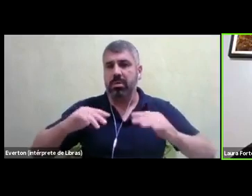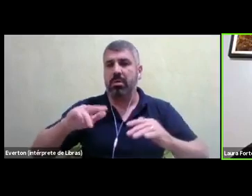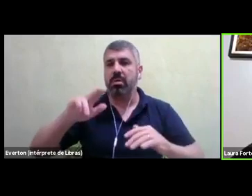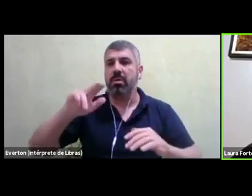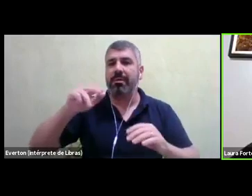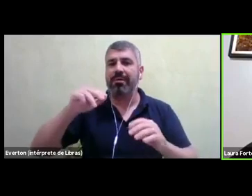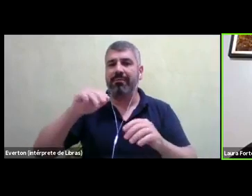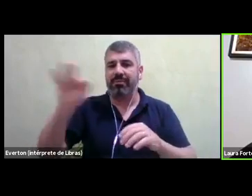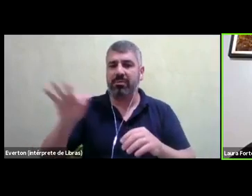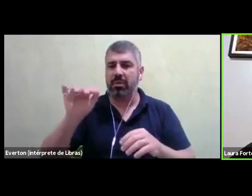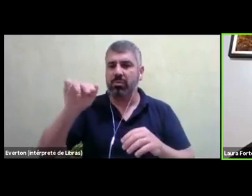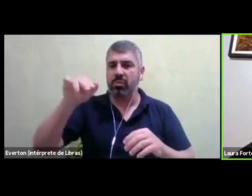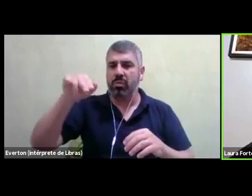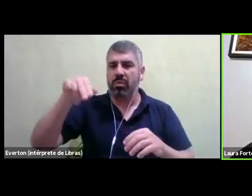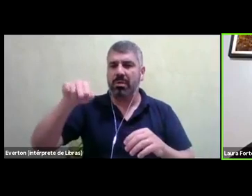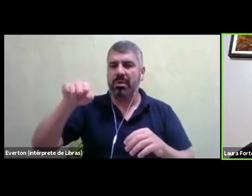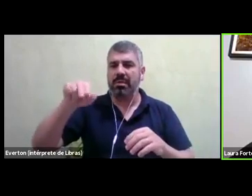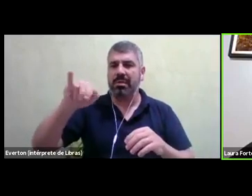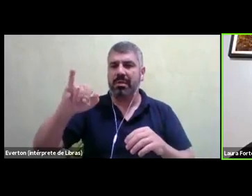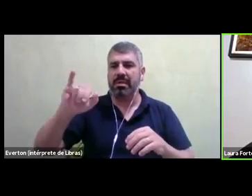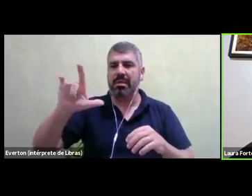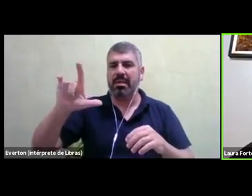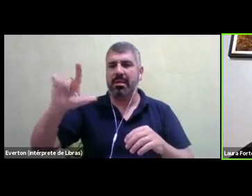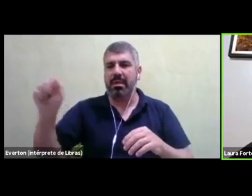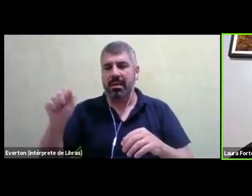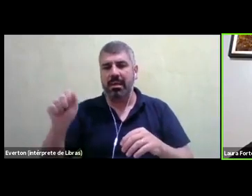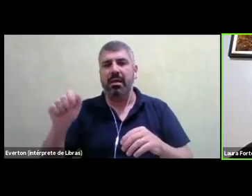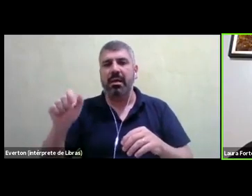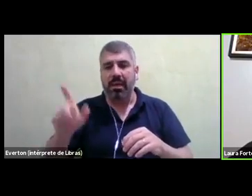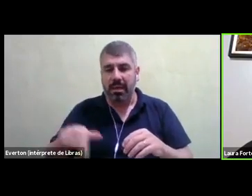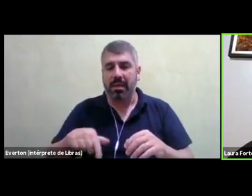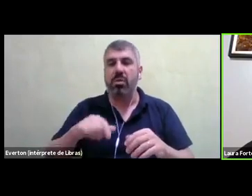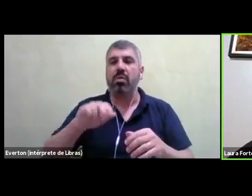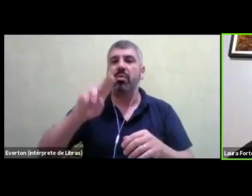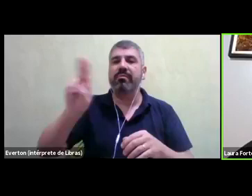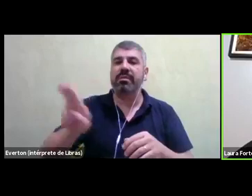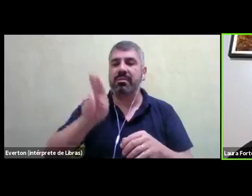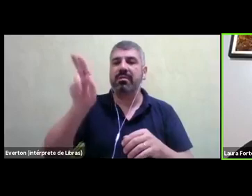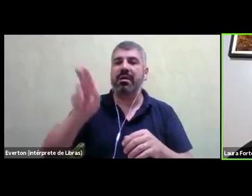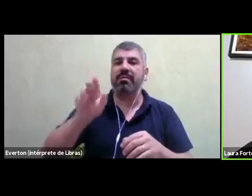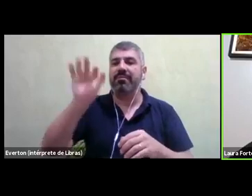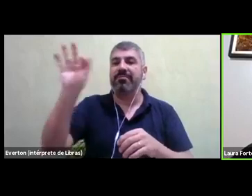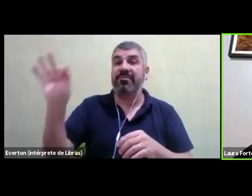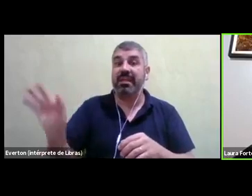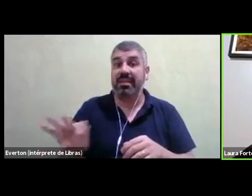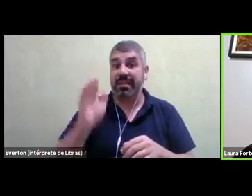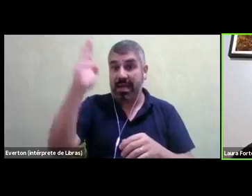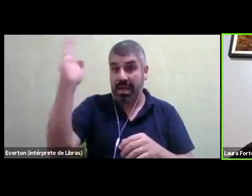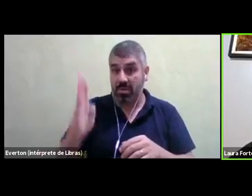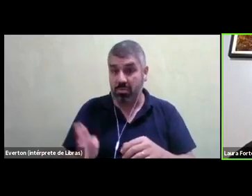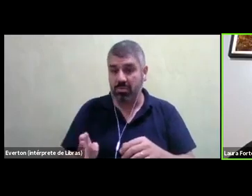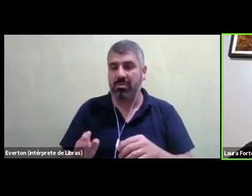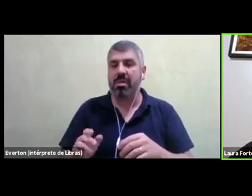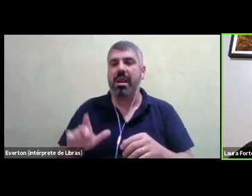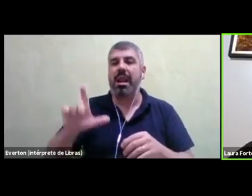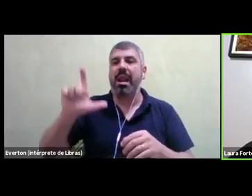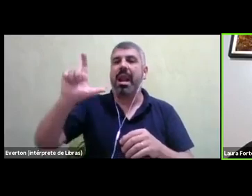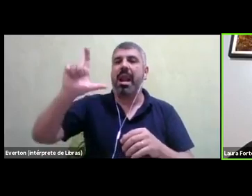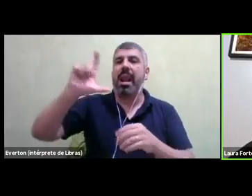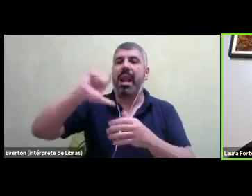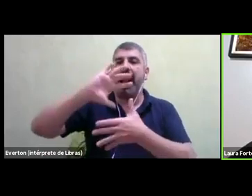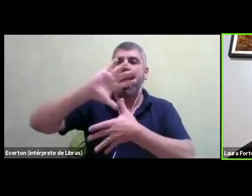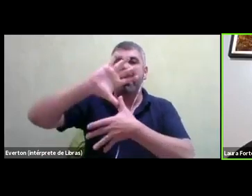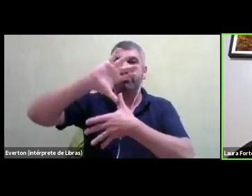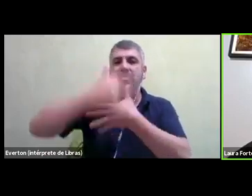e enquanto professora, né, na Universidade Federal da Integração Latino-Americana, e também fazendo parte, né, do Grupo de Estudos em Linguagem,